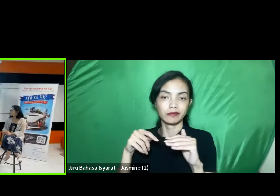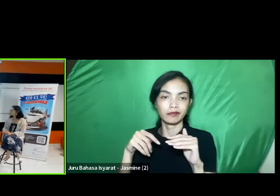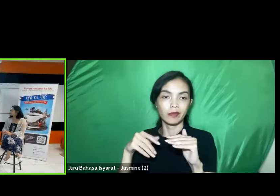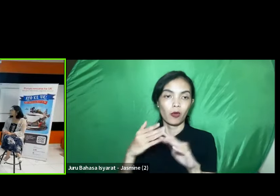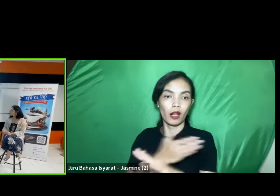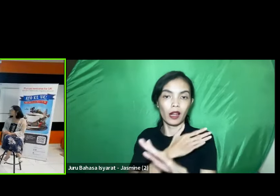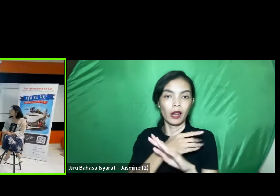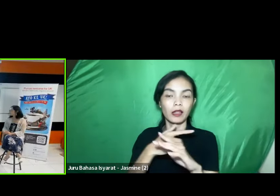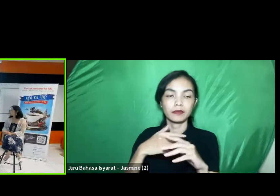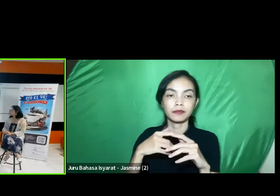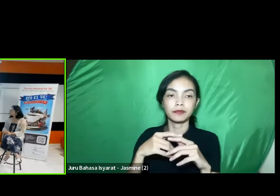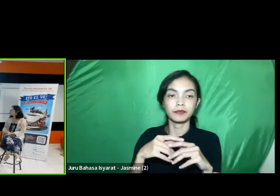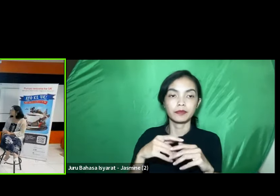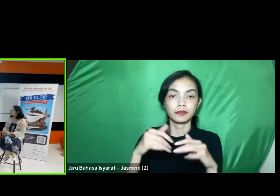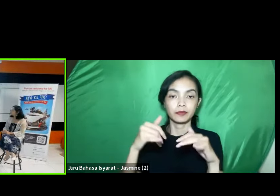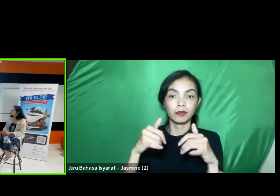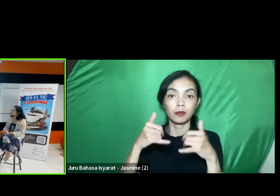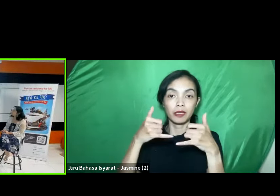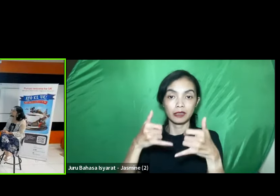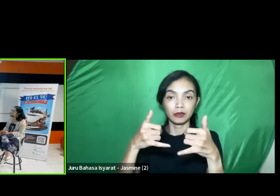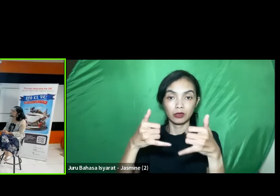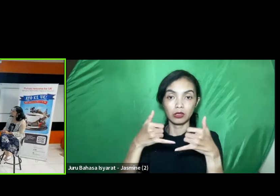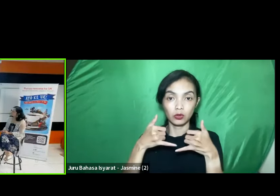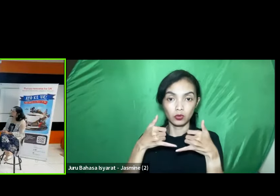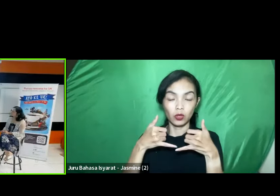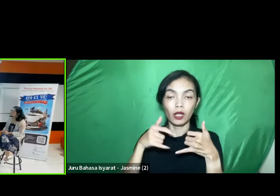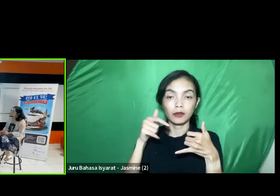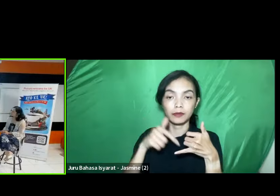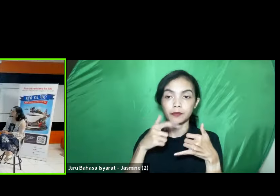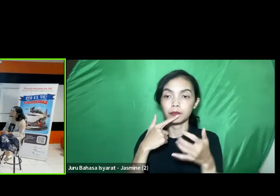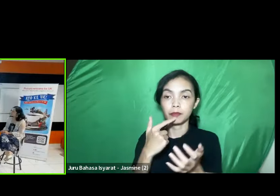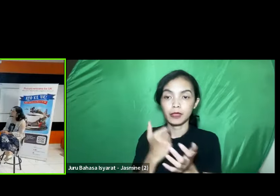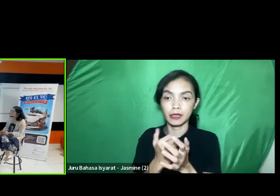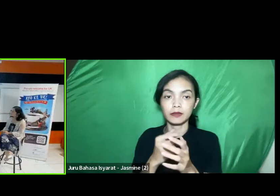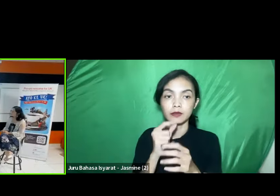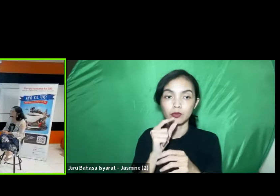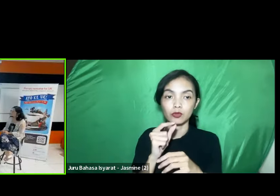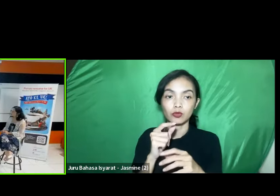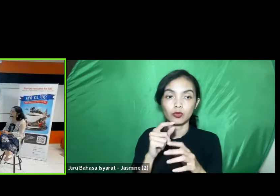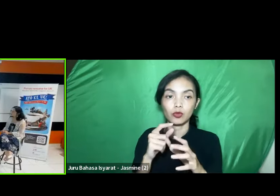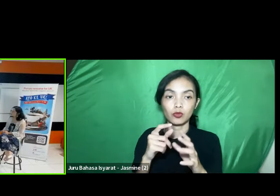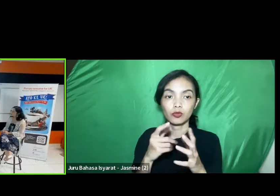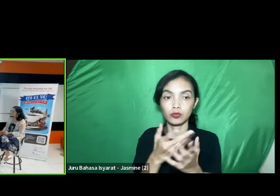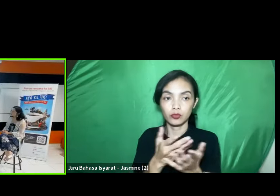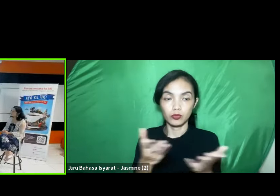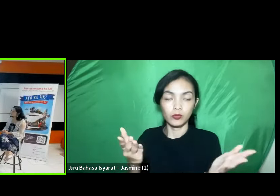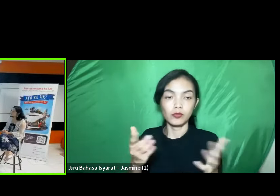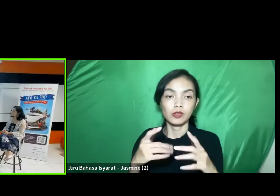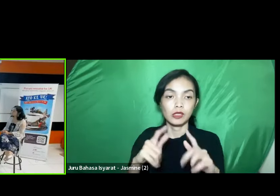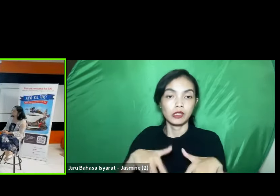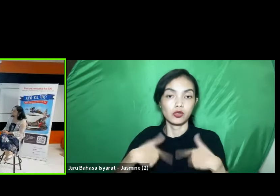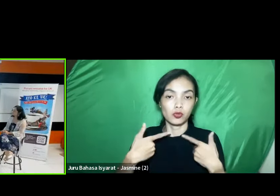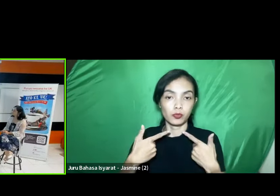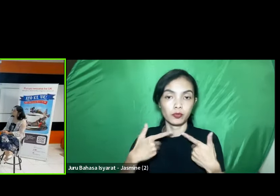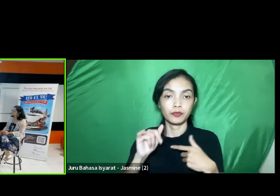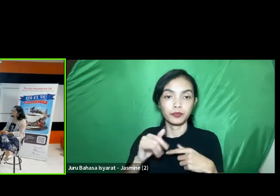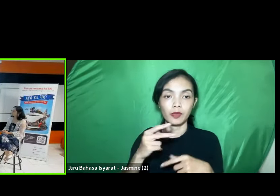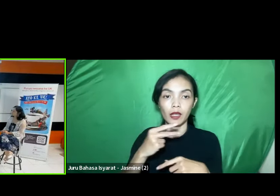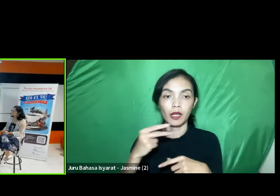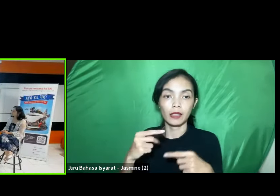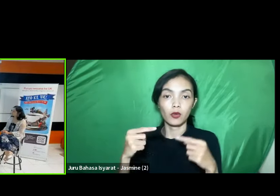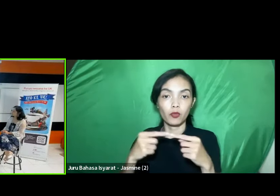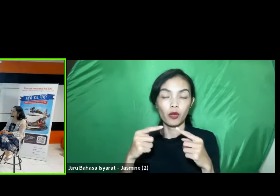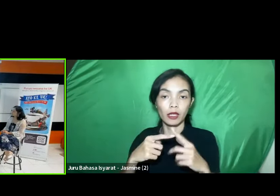ya mencari beasiswa itu adalah bagian penting dari perjalanan hidup teman-teman artinya ada hubungannya dengan